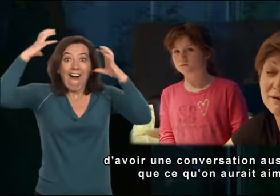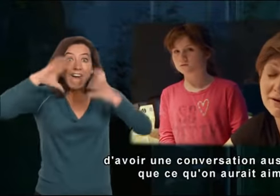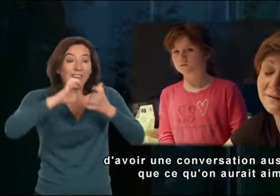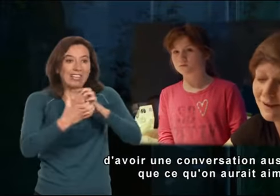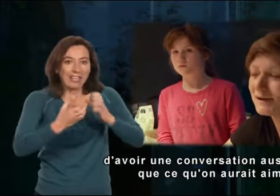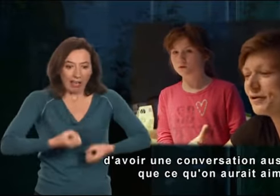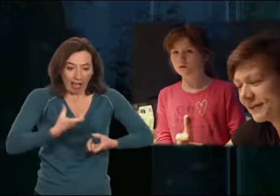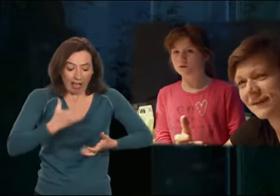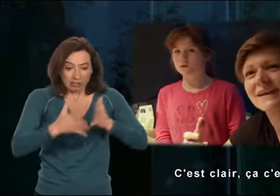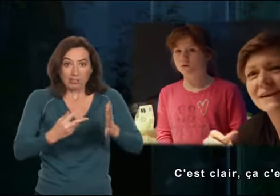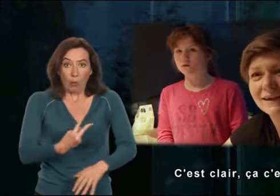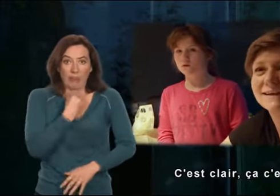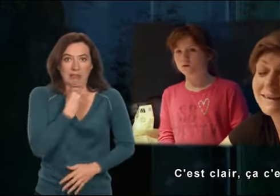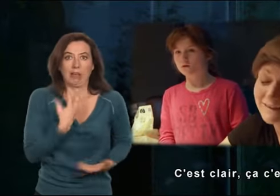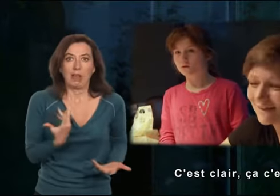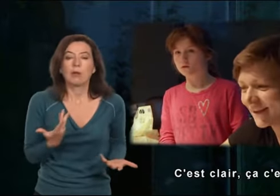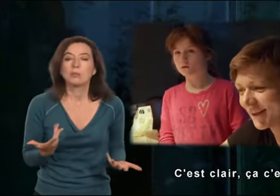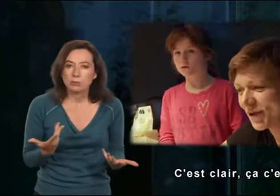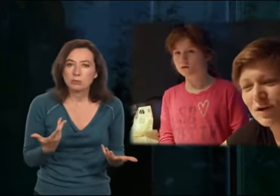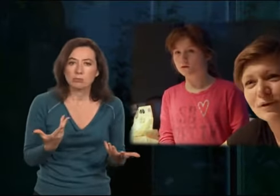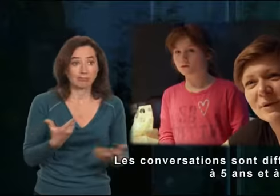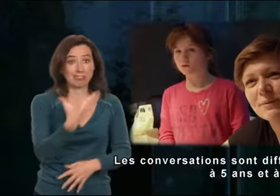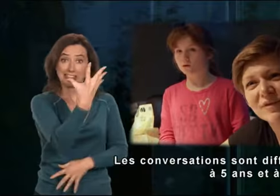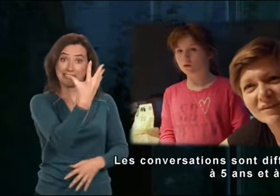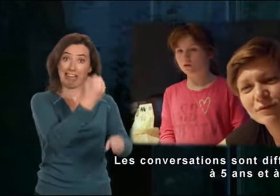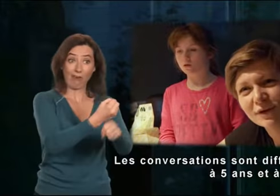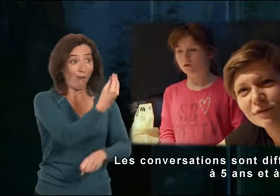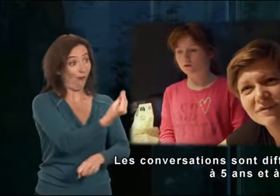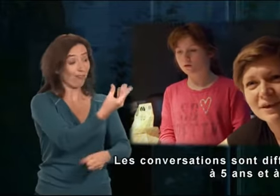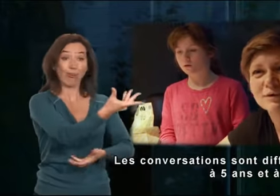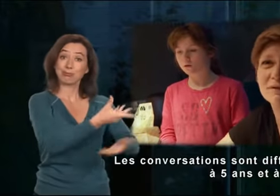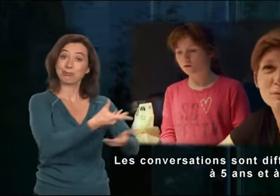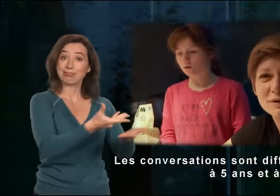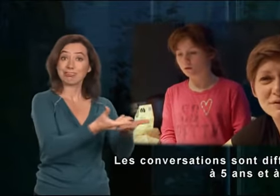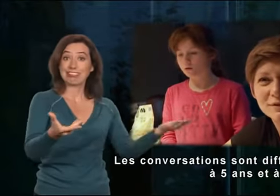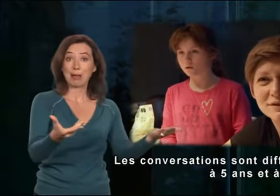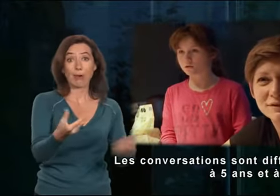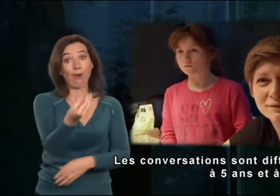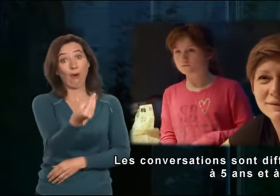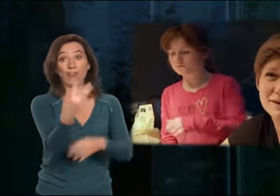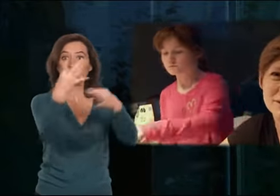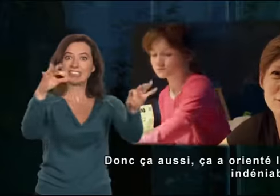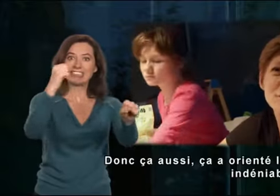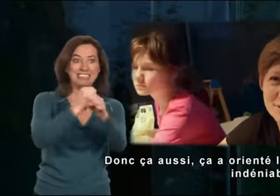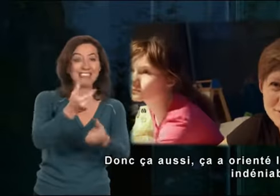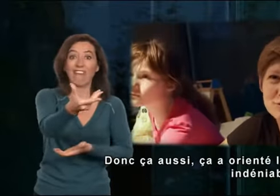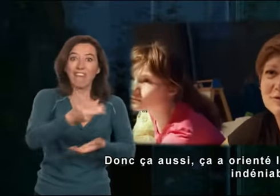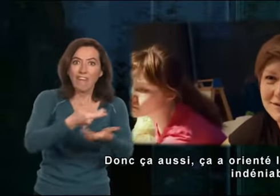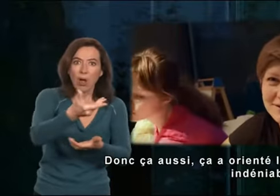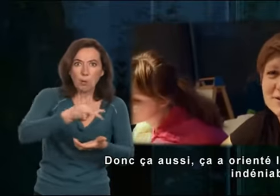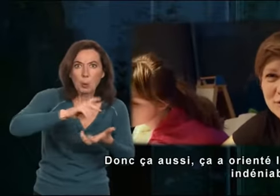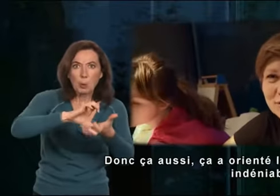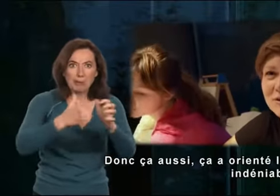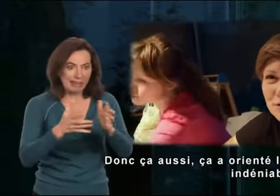aimé avoir. Ça, c'est clair. Ça, c'est clair. On n'a pas les mêmes conversations avec un enfant de 5 ans qu'avec une petite fille de 10 ans. Donc ça